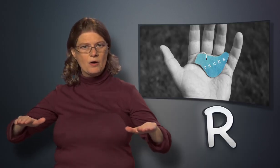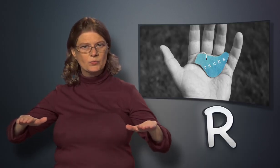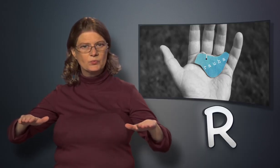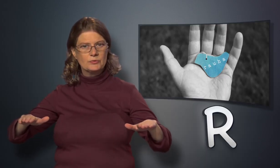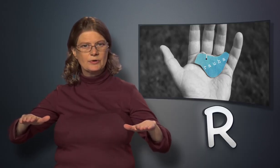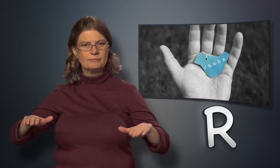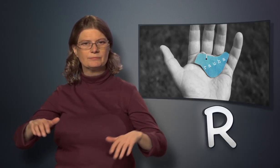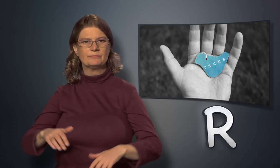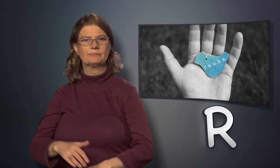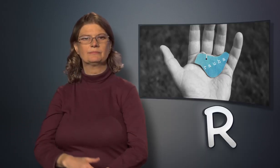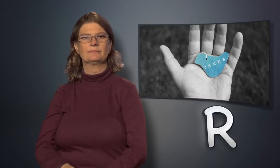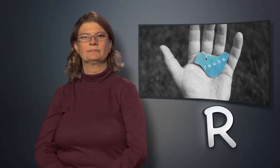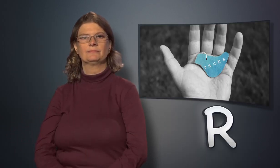Rauha.